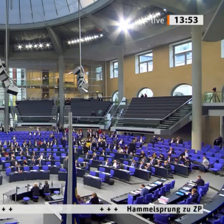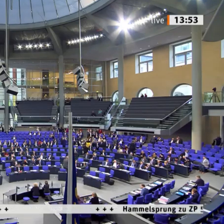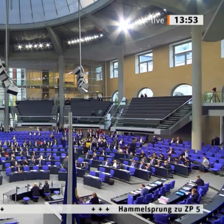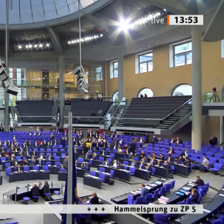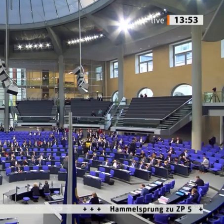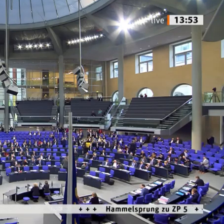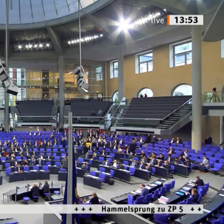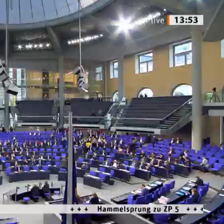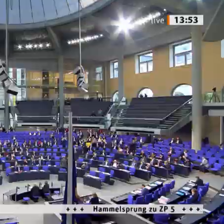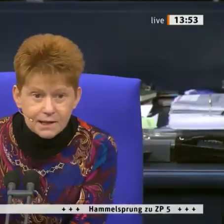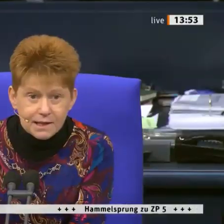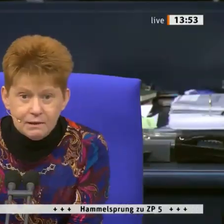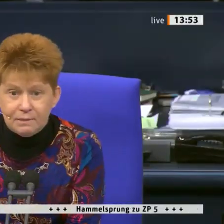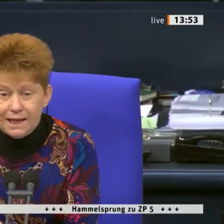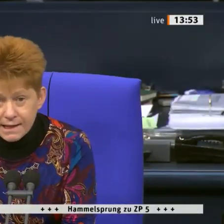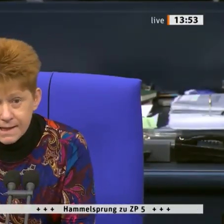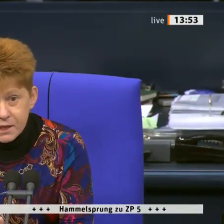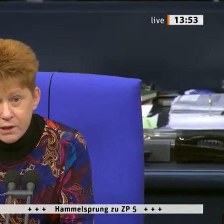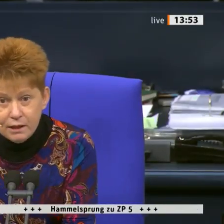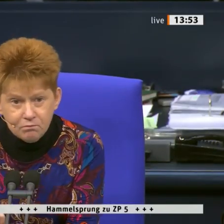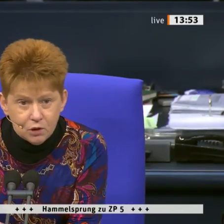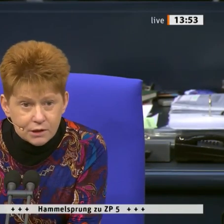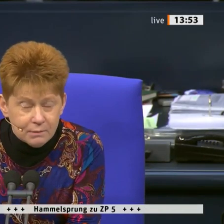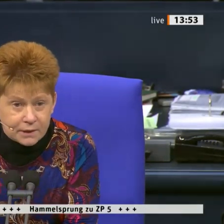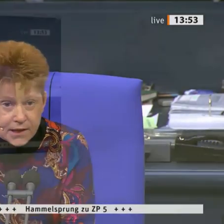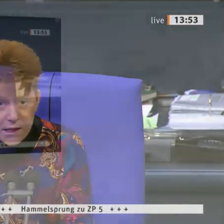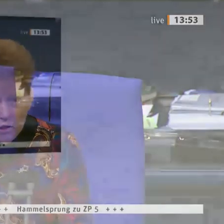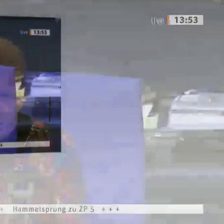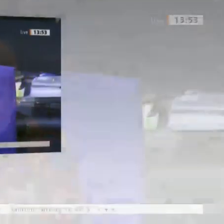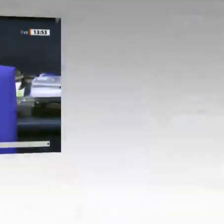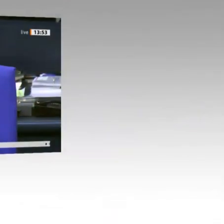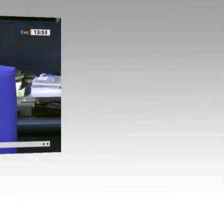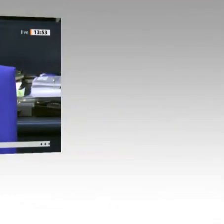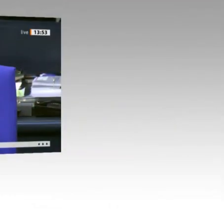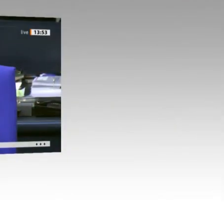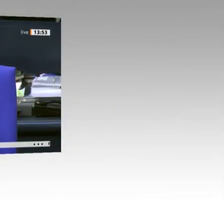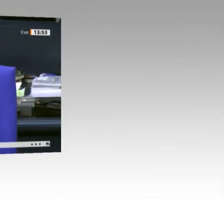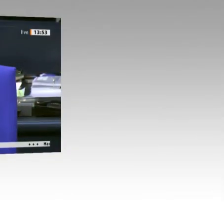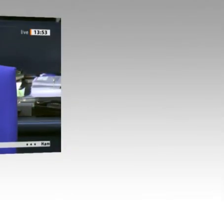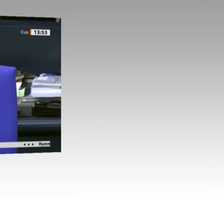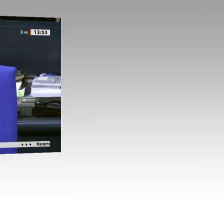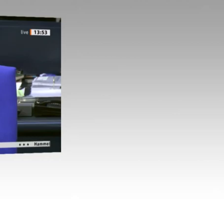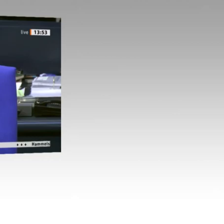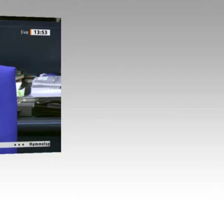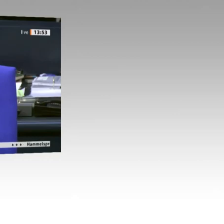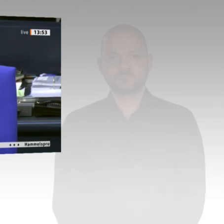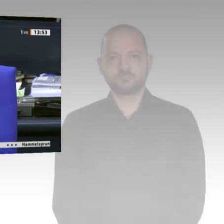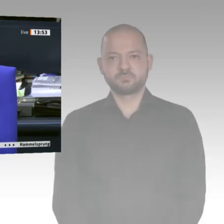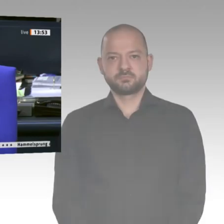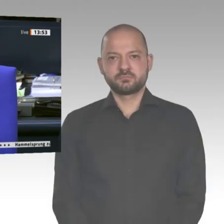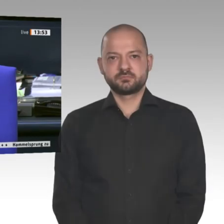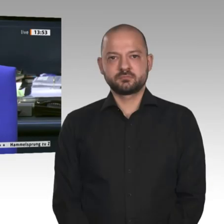Liebe Kolleginnen und Kollegen, ich bitte Sie, Platz zu nehmen und dem Präsidium auch den Blick auf die Abstimmungstüren